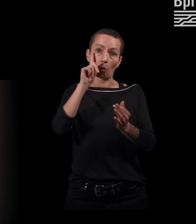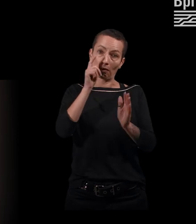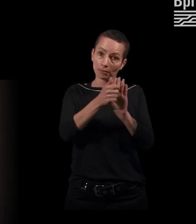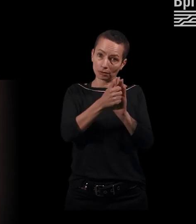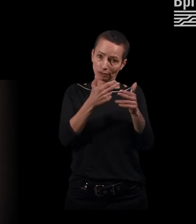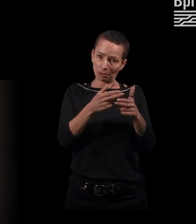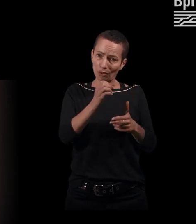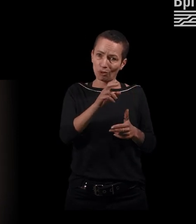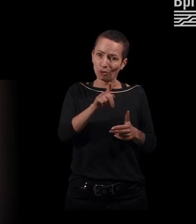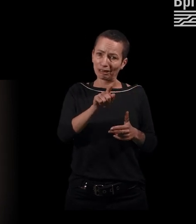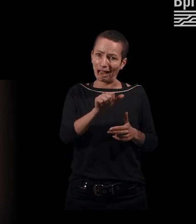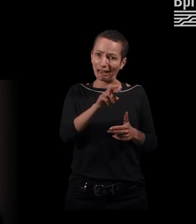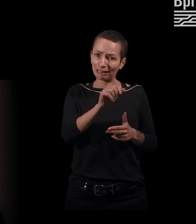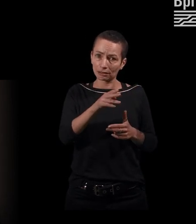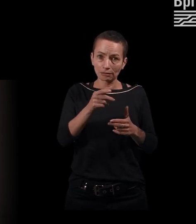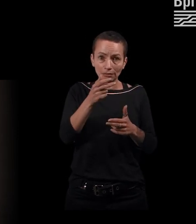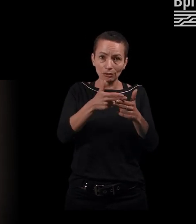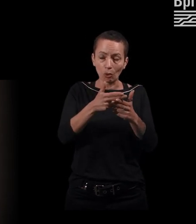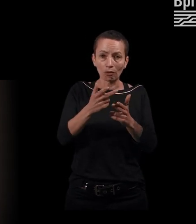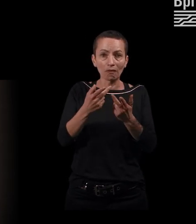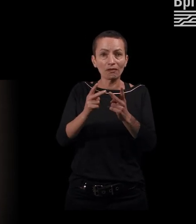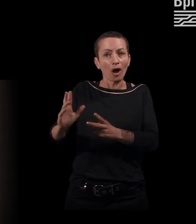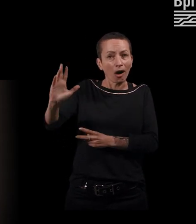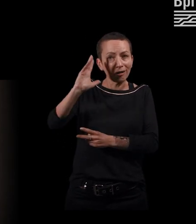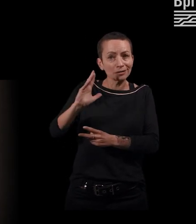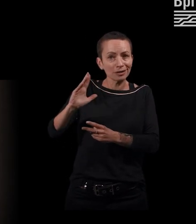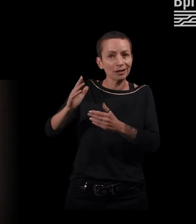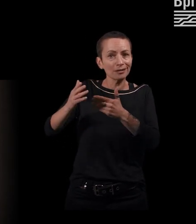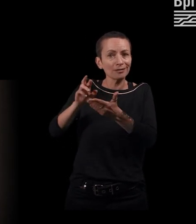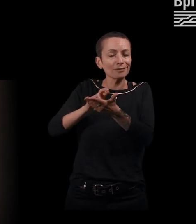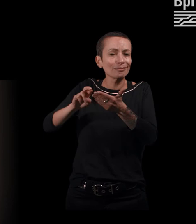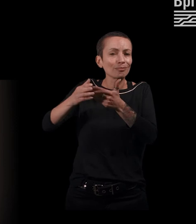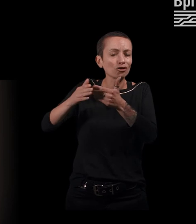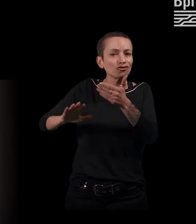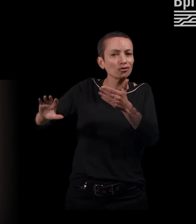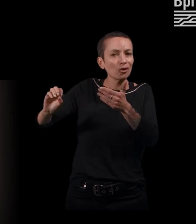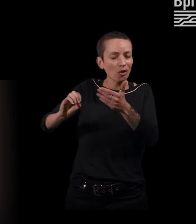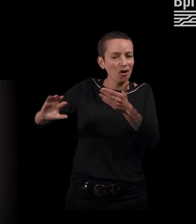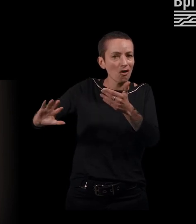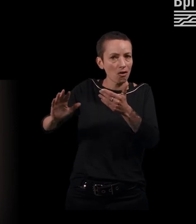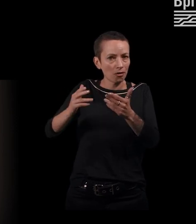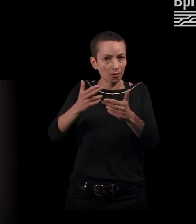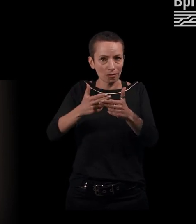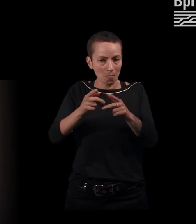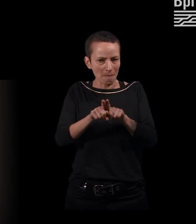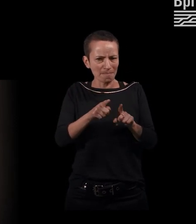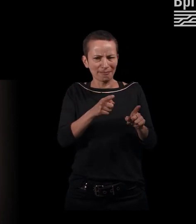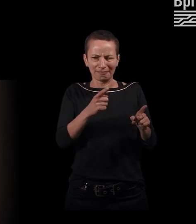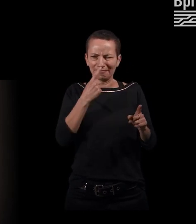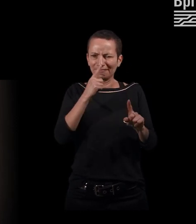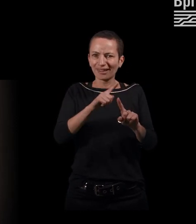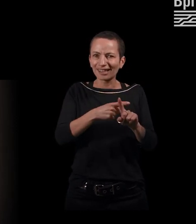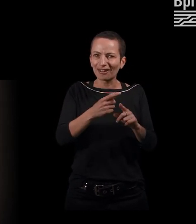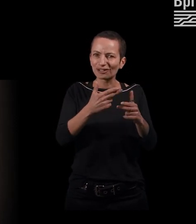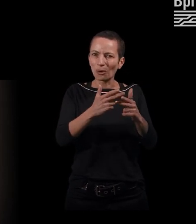quand même le nom d'une ancienne cité du Proche-Orient. Et c'est très... C'est étrange aussi de